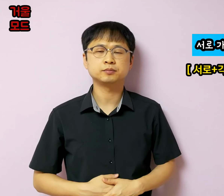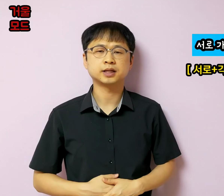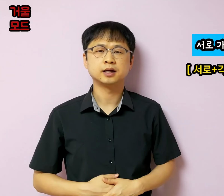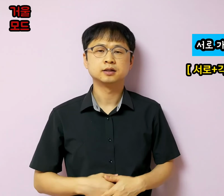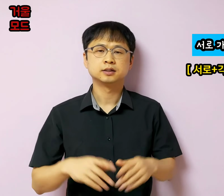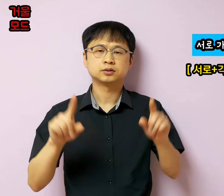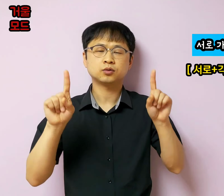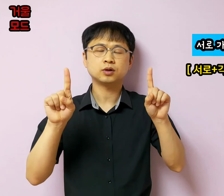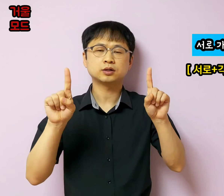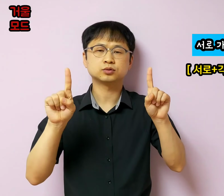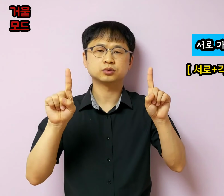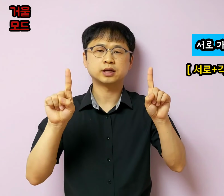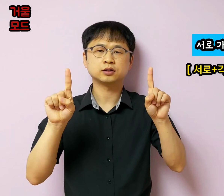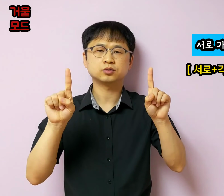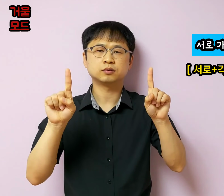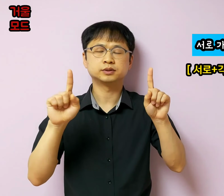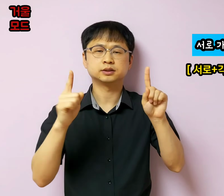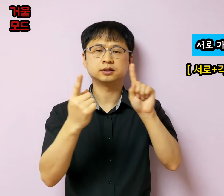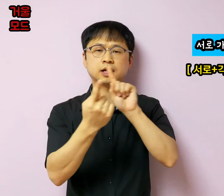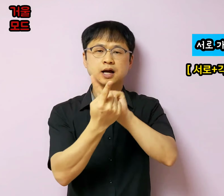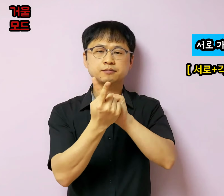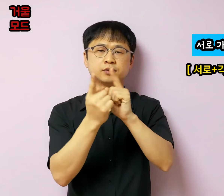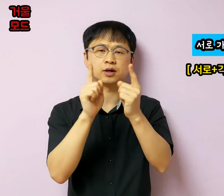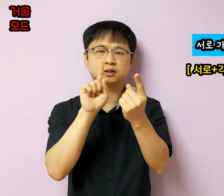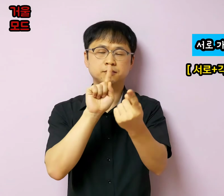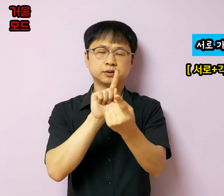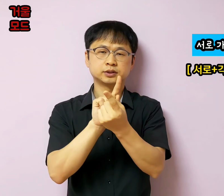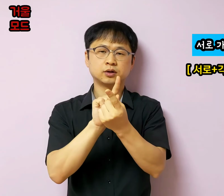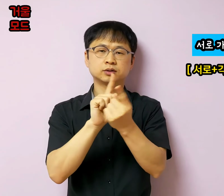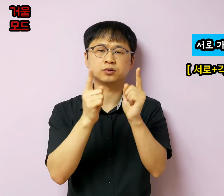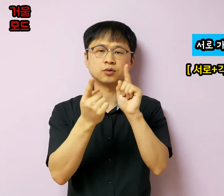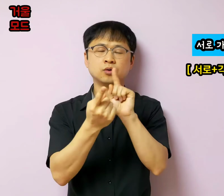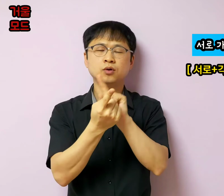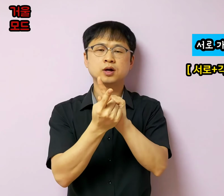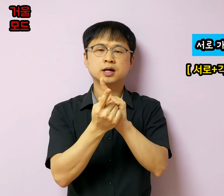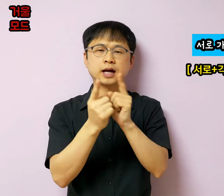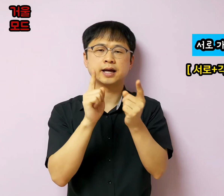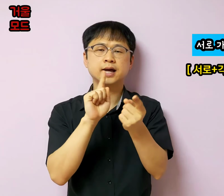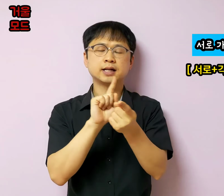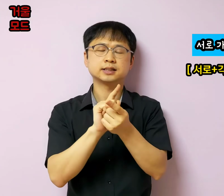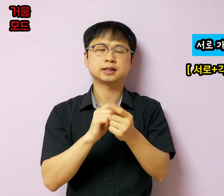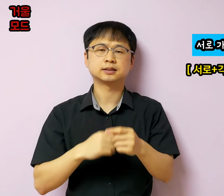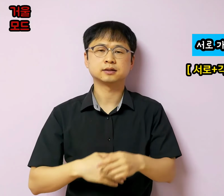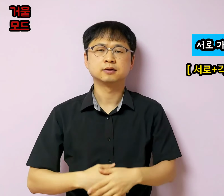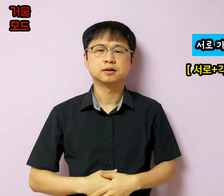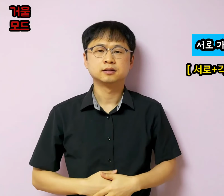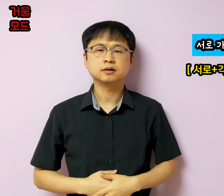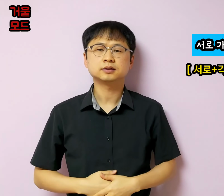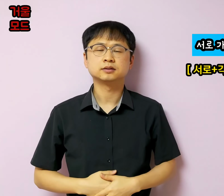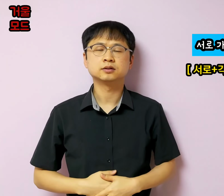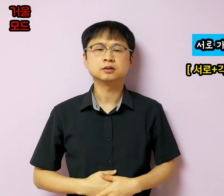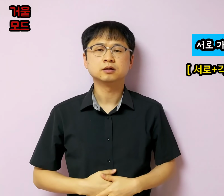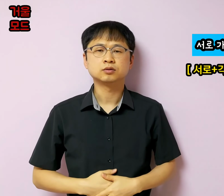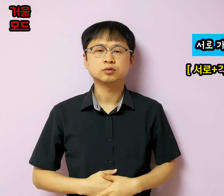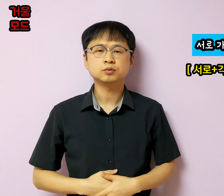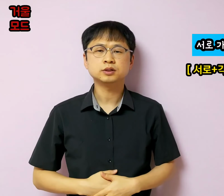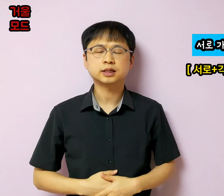입니다. 서로라는 수어는 양손 검지를 아까 앞뒤로 하는 거 배웠죠. 서로 가야 할 길 찾아서. 여기서는 꿈을